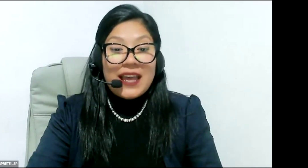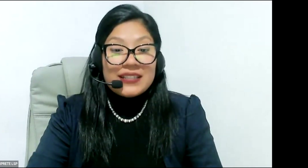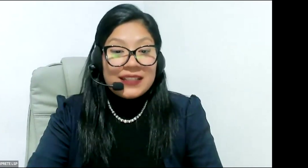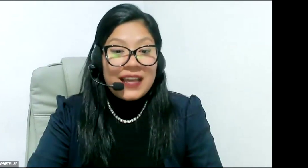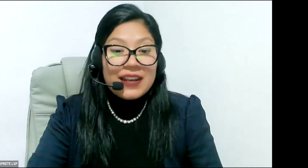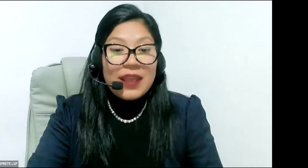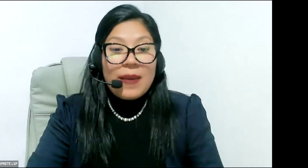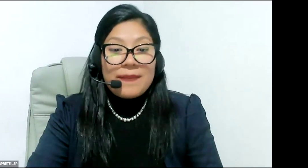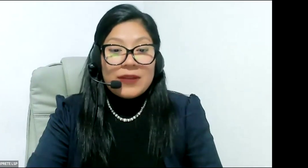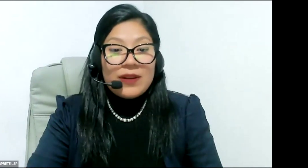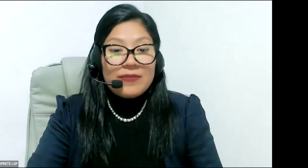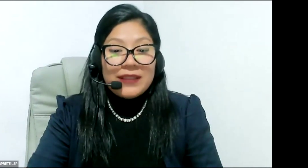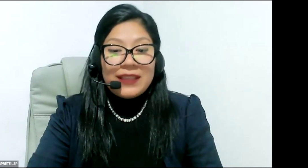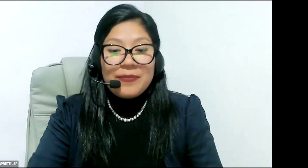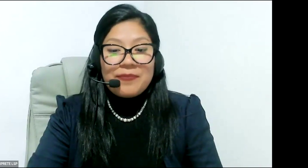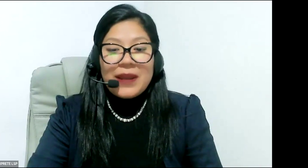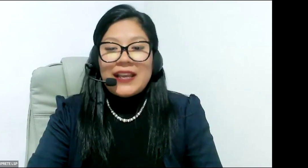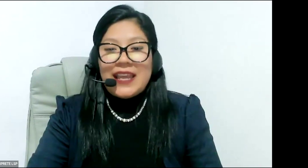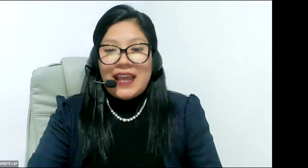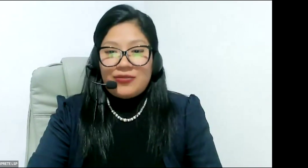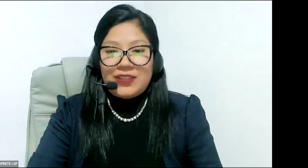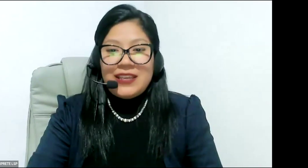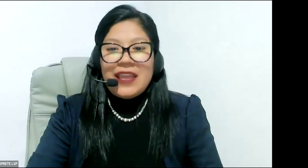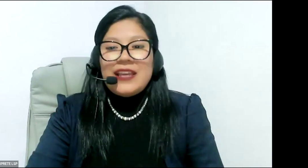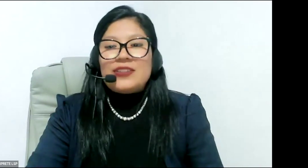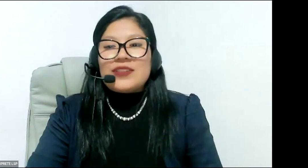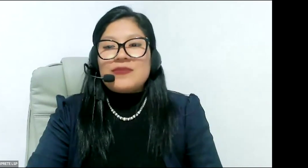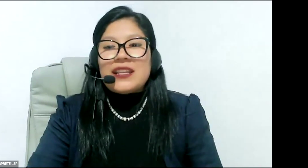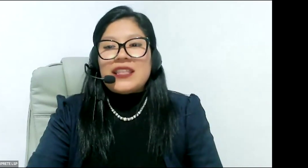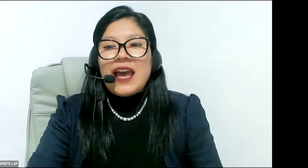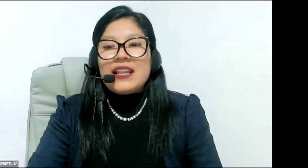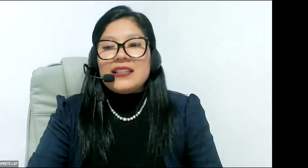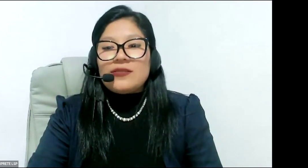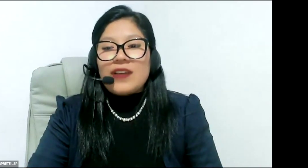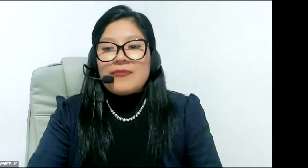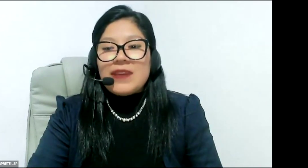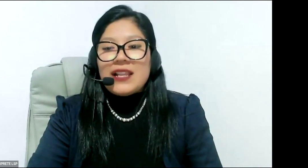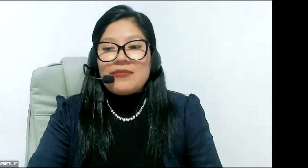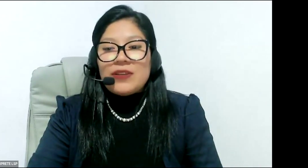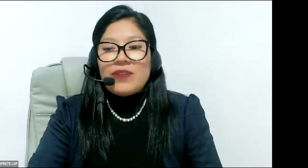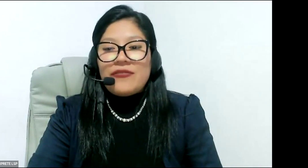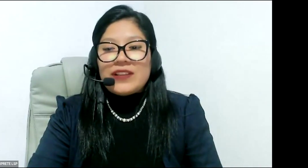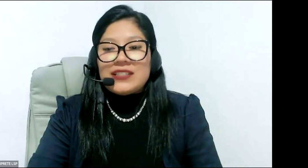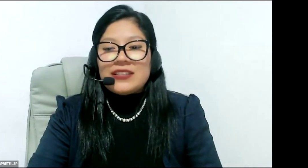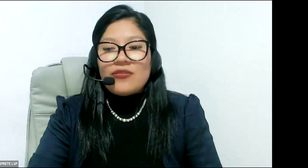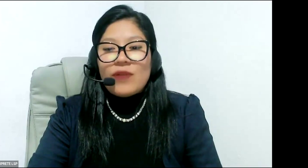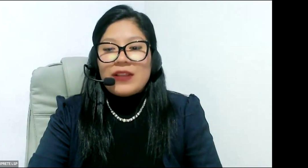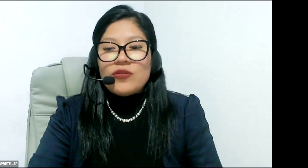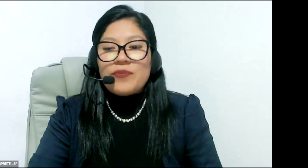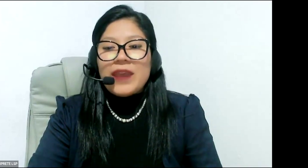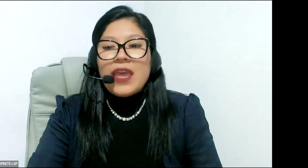a asignar manualmente para crear sí Entonces mi querida Alison amel Manuel